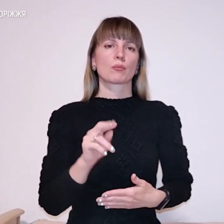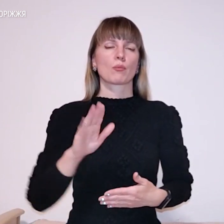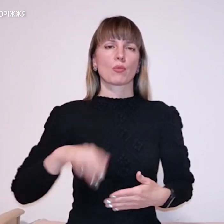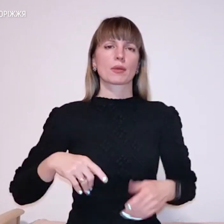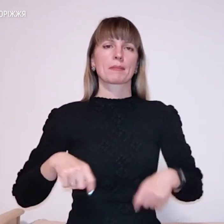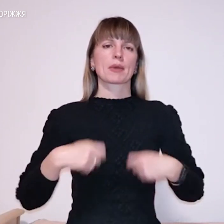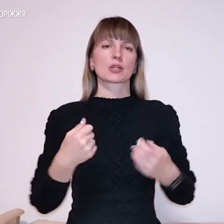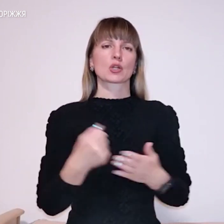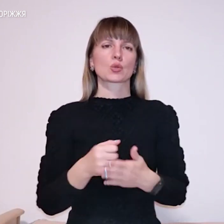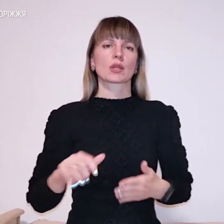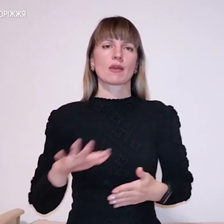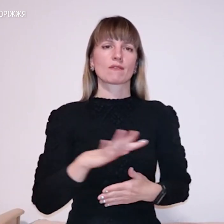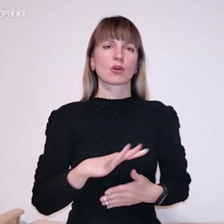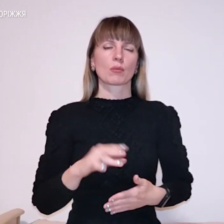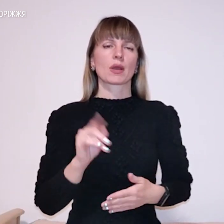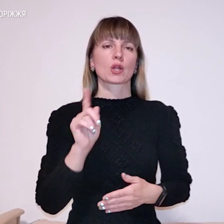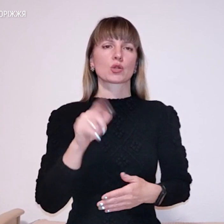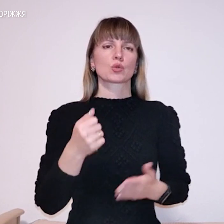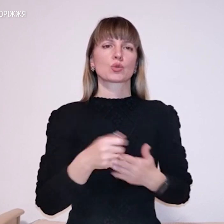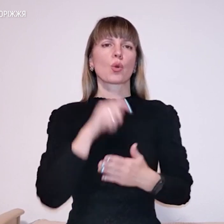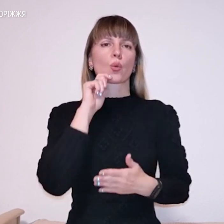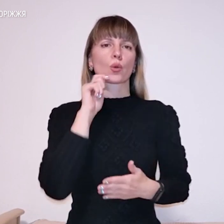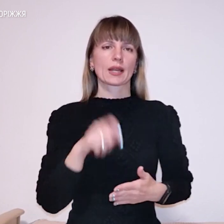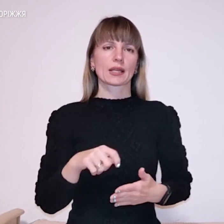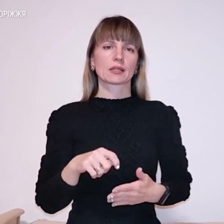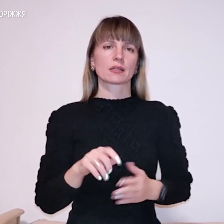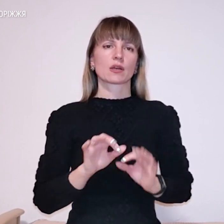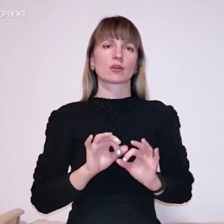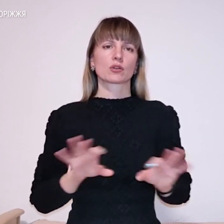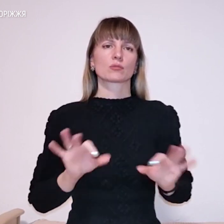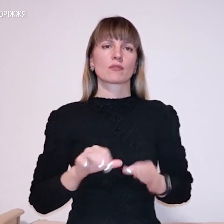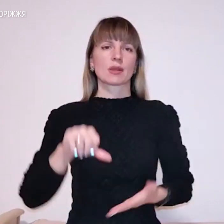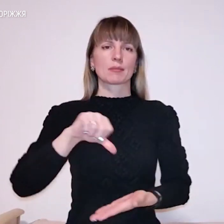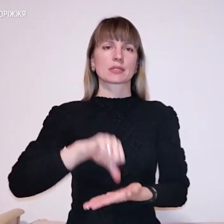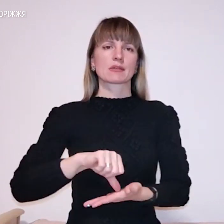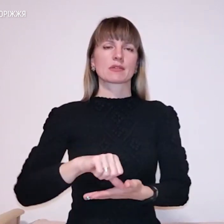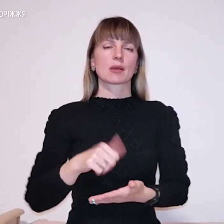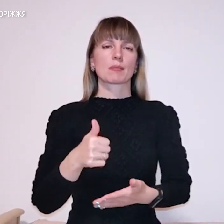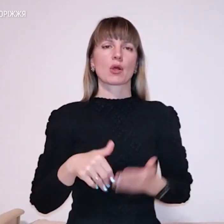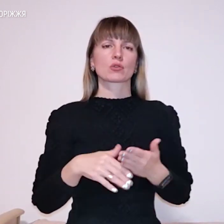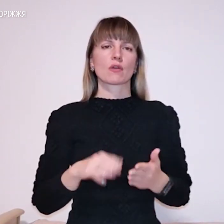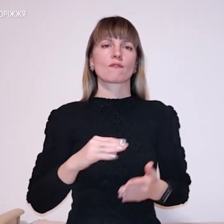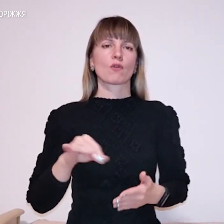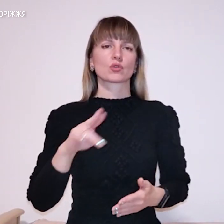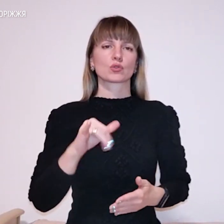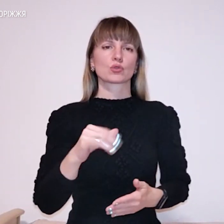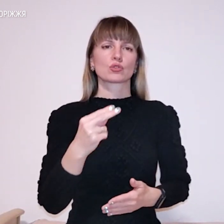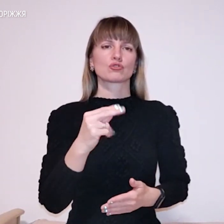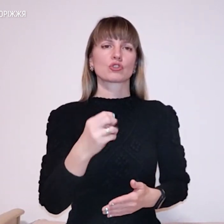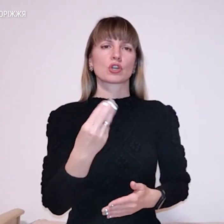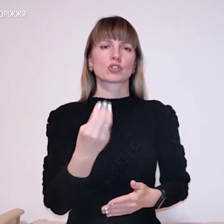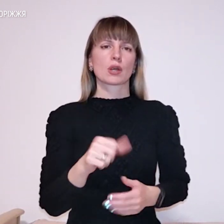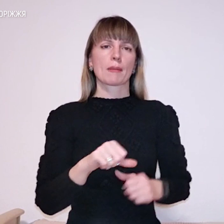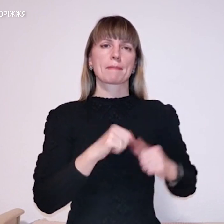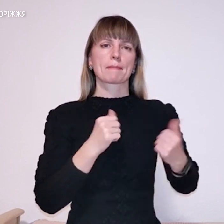до Європи і звідти до України, розповідає представник благодійного фонду «Чаша милосердя»